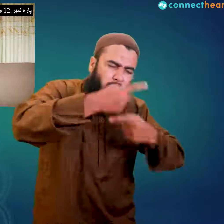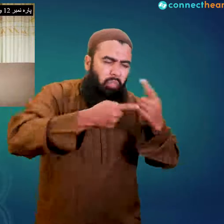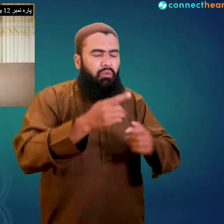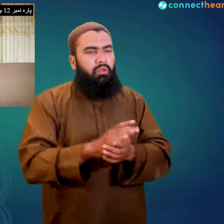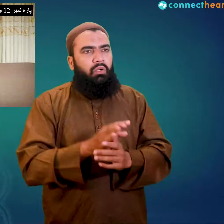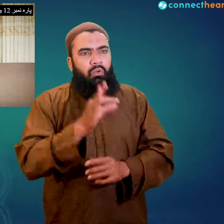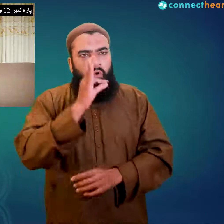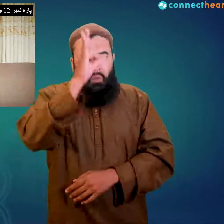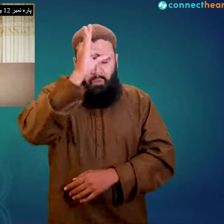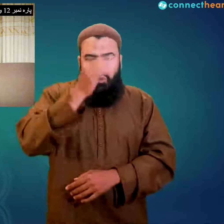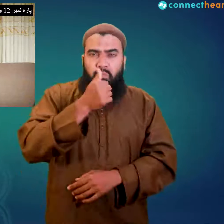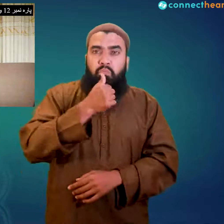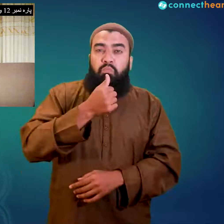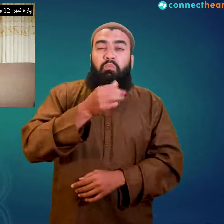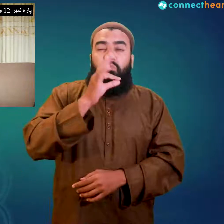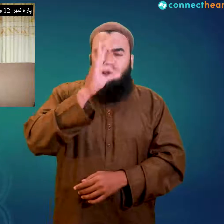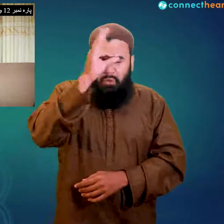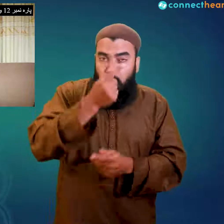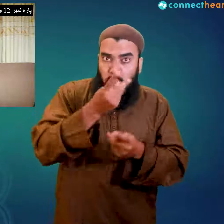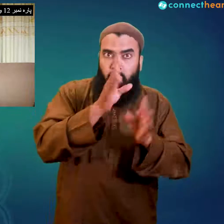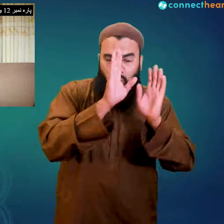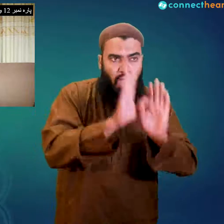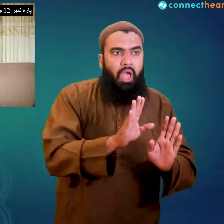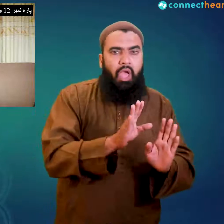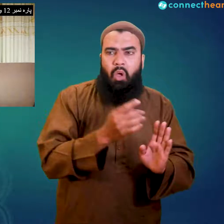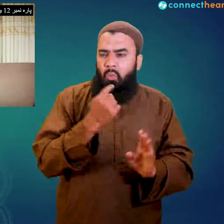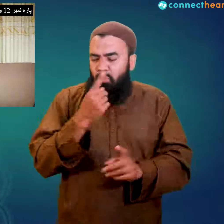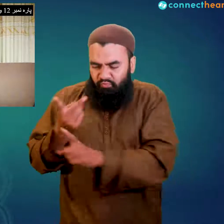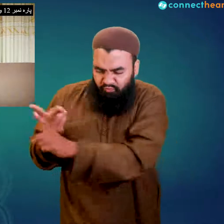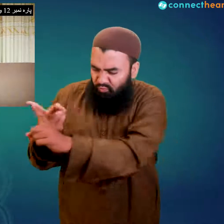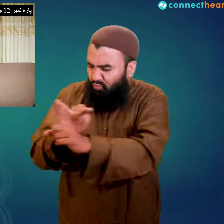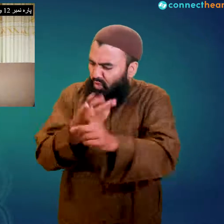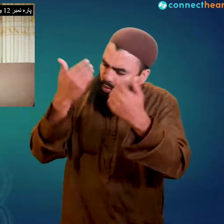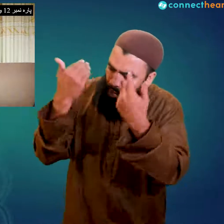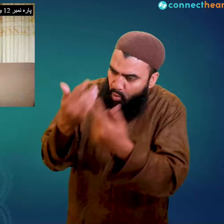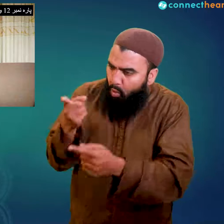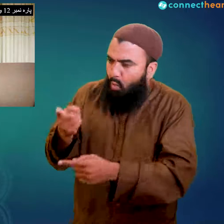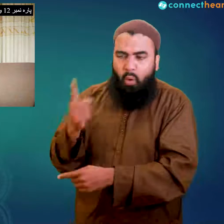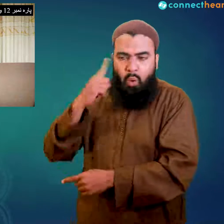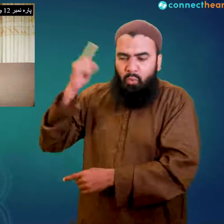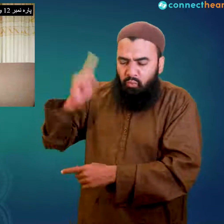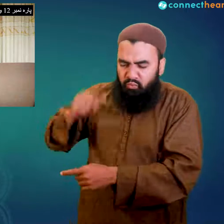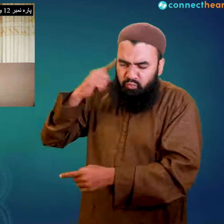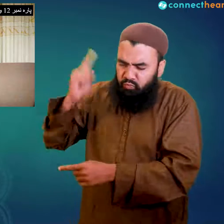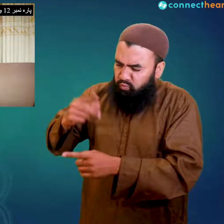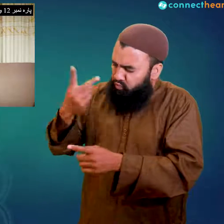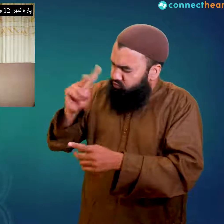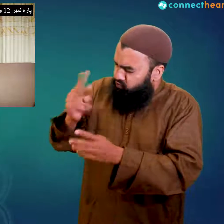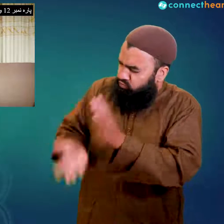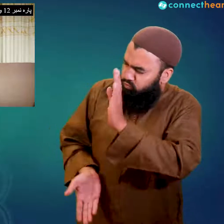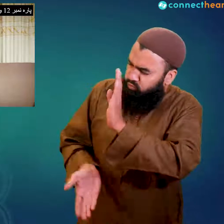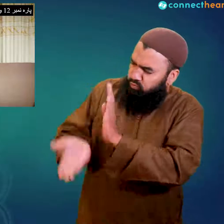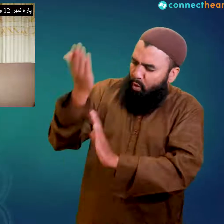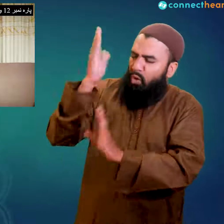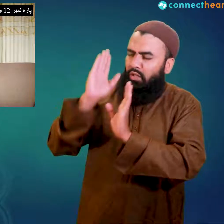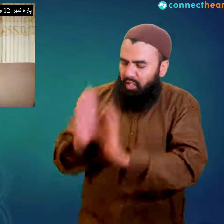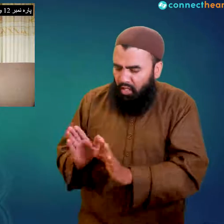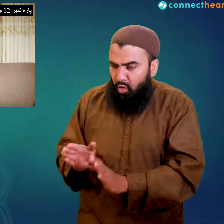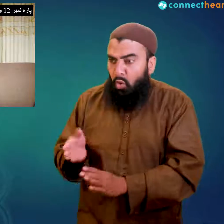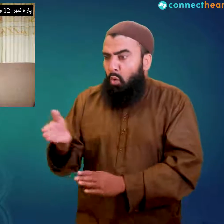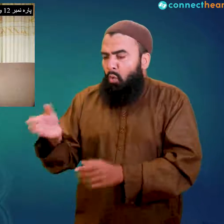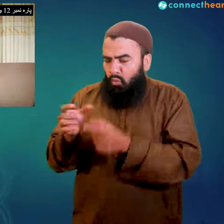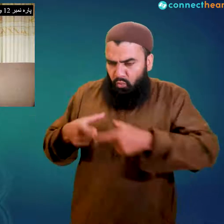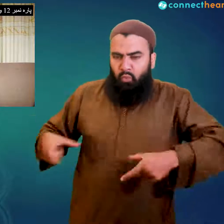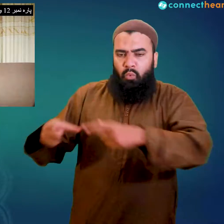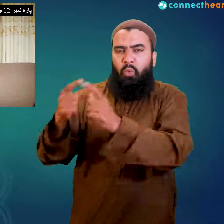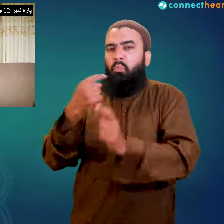لیا، لیکن محض اس وجہ سے کہ ہمارے آباء و اجداد کا دین اور ان کے رسم و رواج چھوٹ جائیں گے، اس وجہ سے